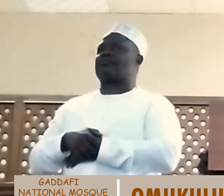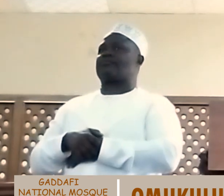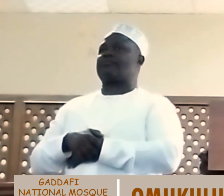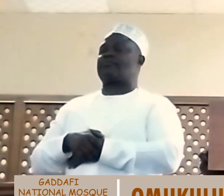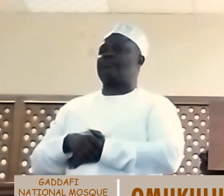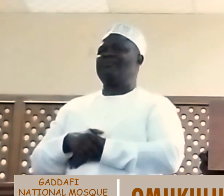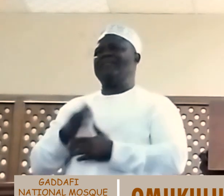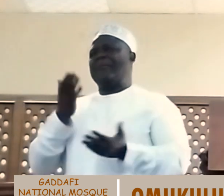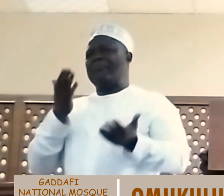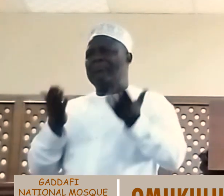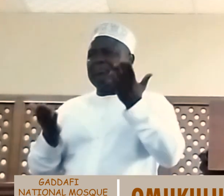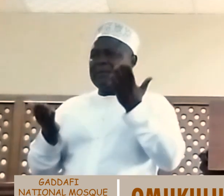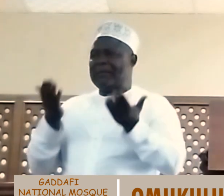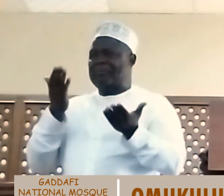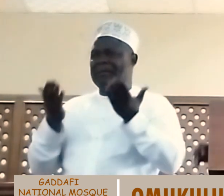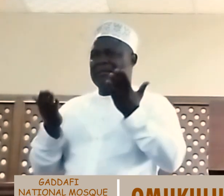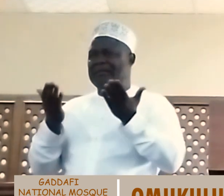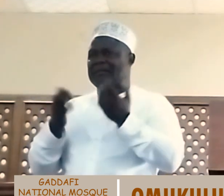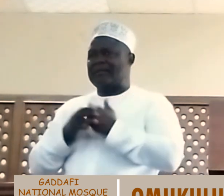senga